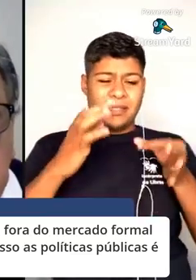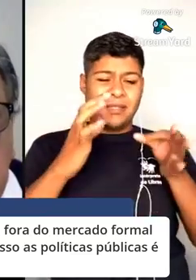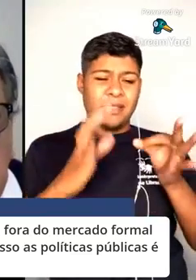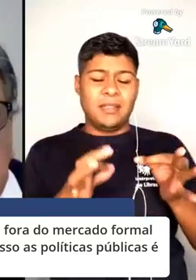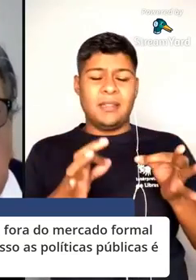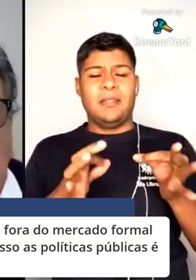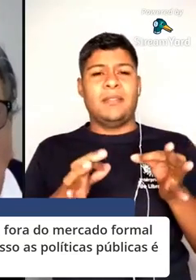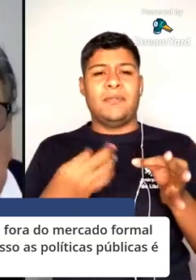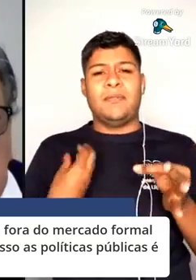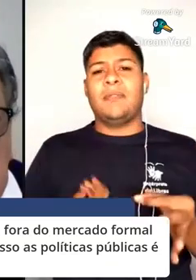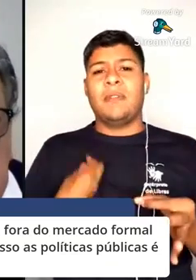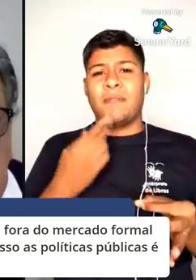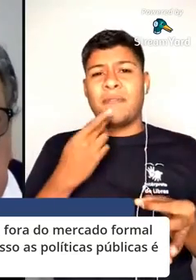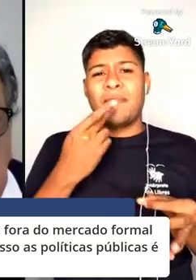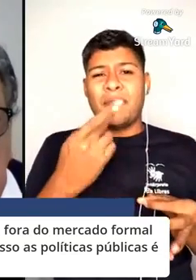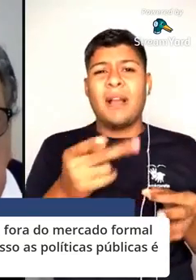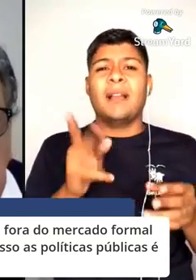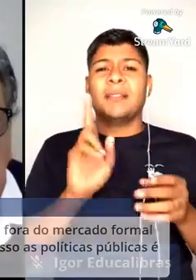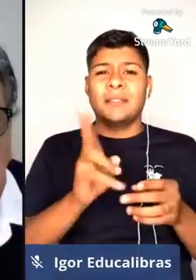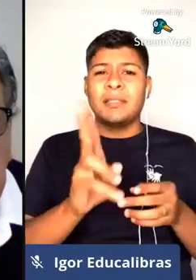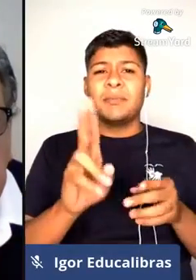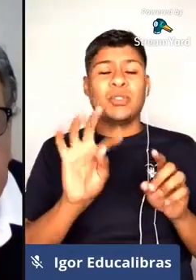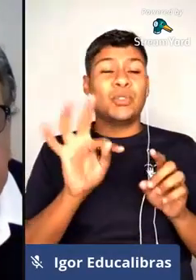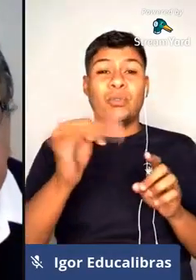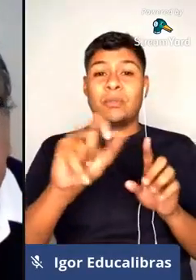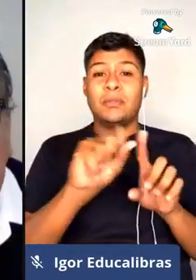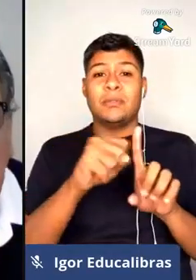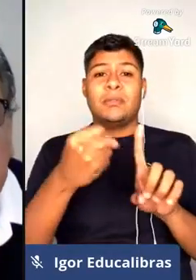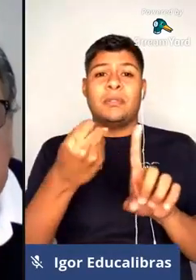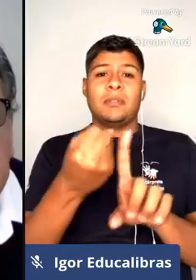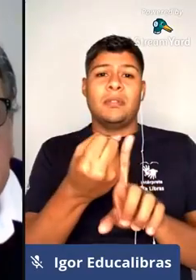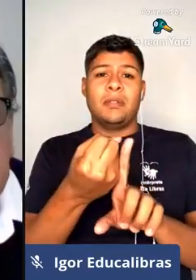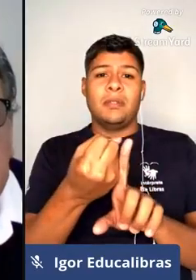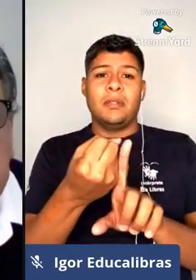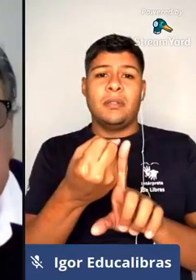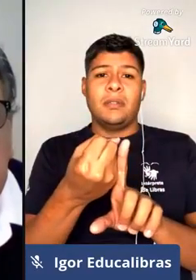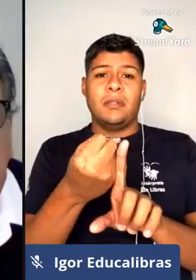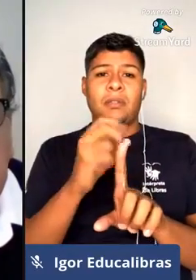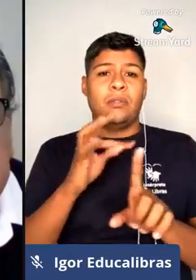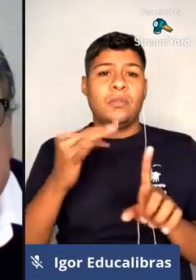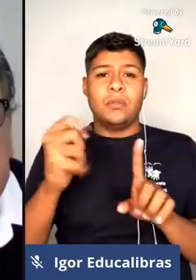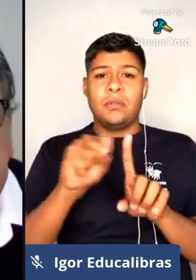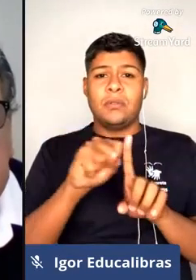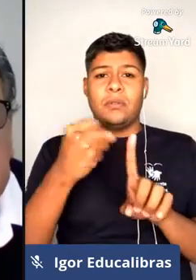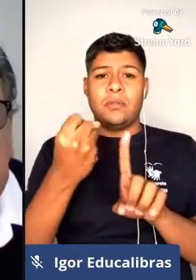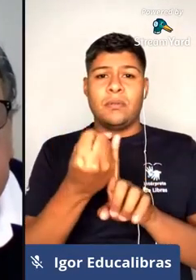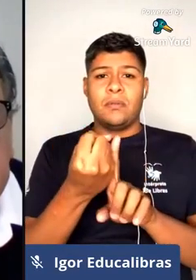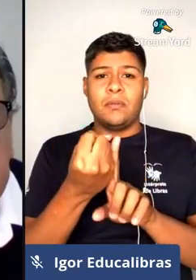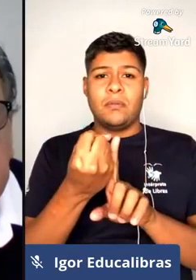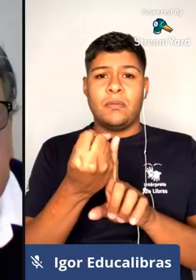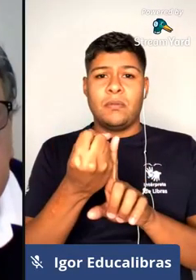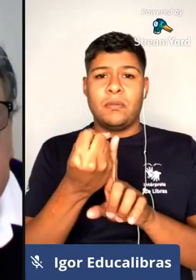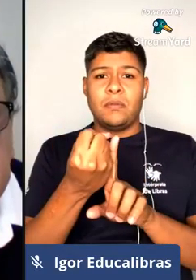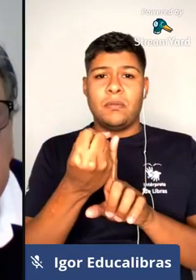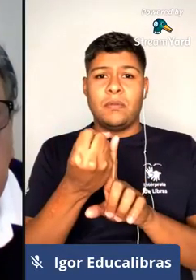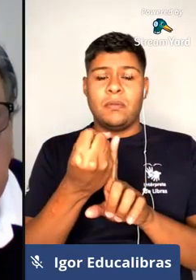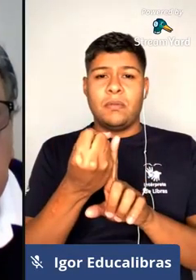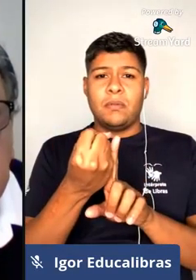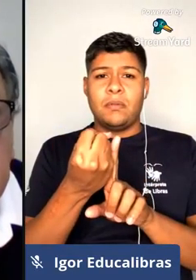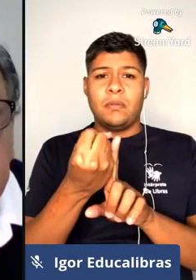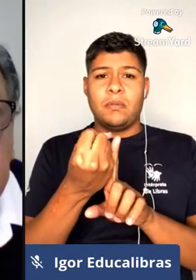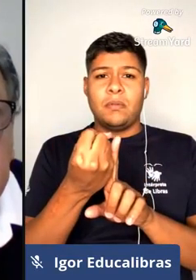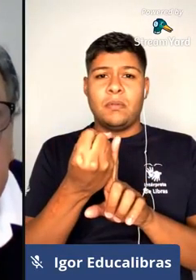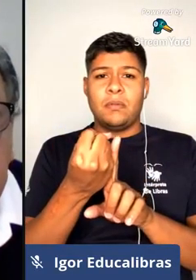viver. E eu falo isso de toda a sociedade. Né? Toda a sociedade. Bom, tem uns exemplos para te passar